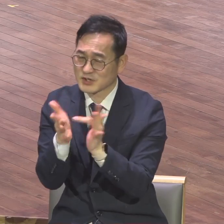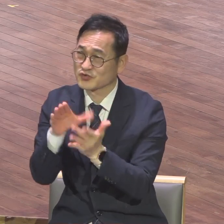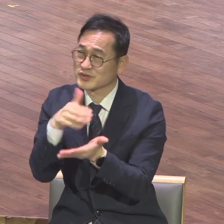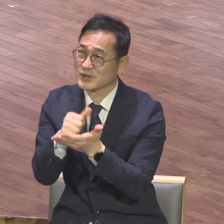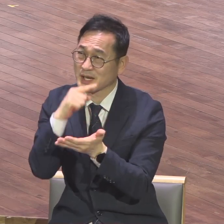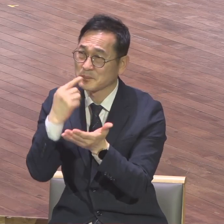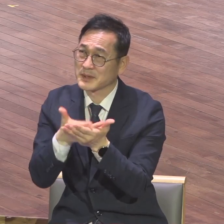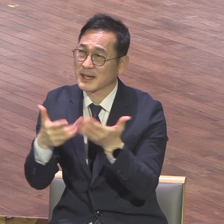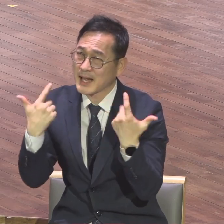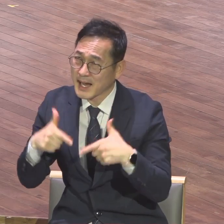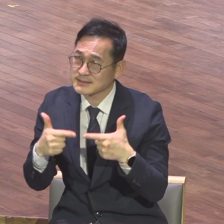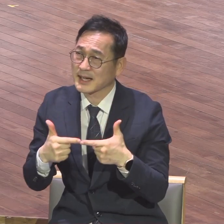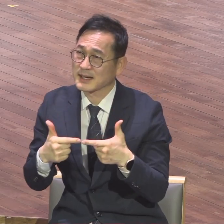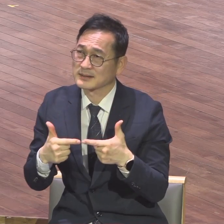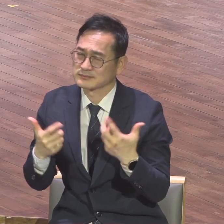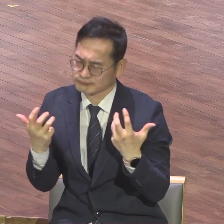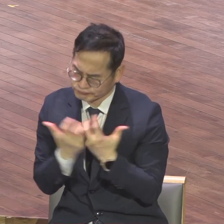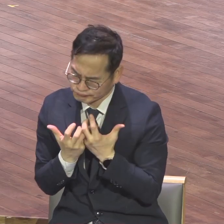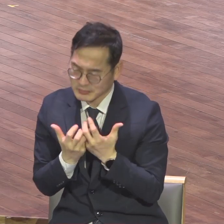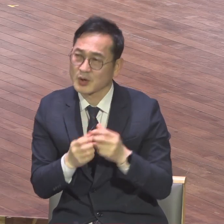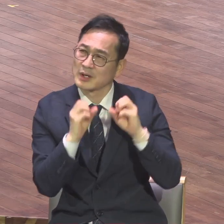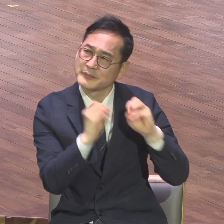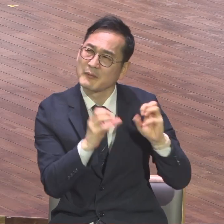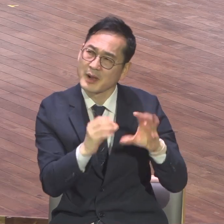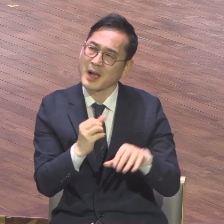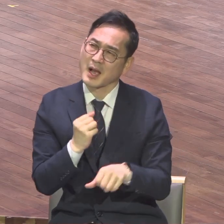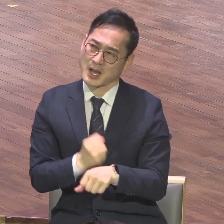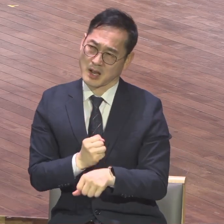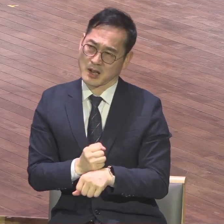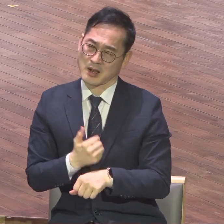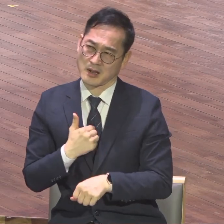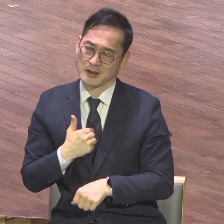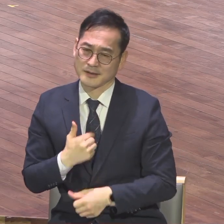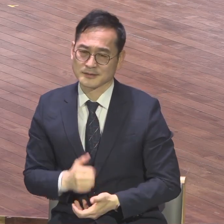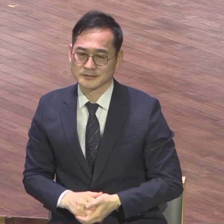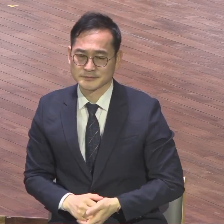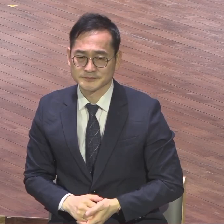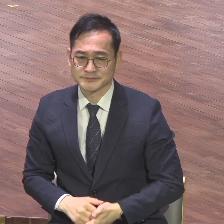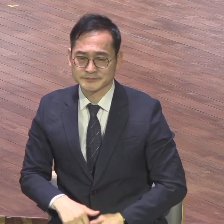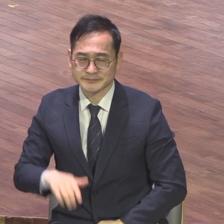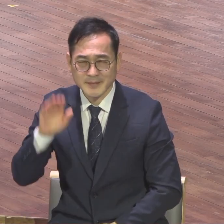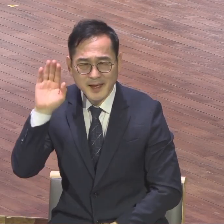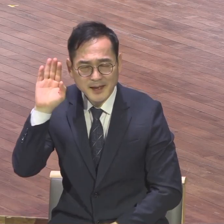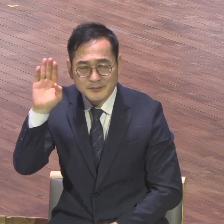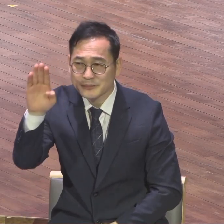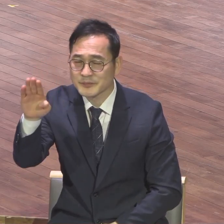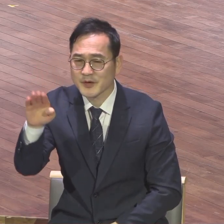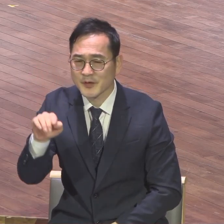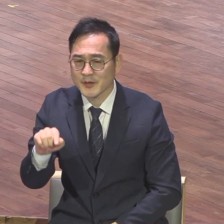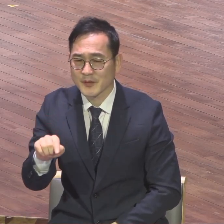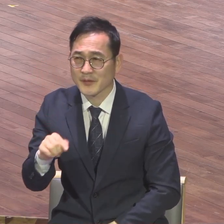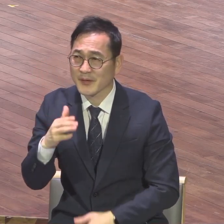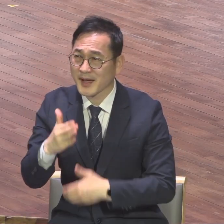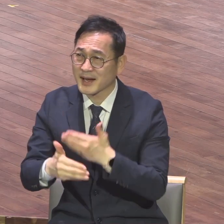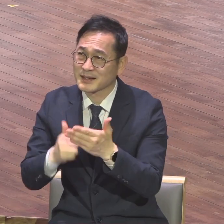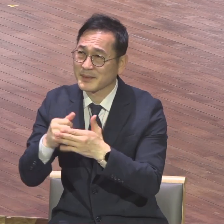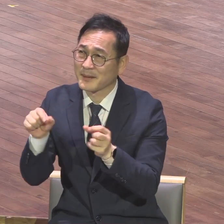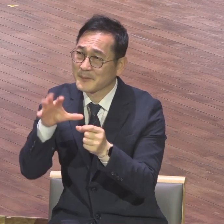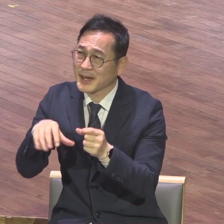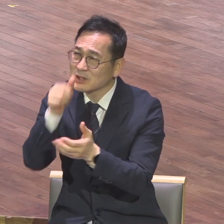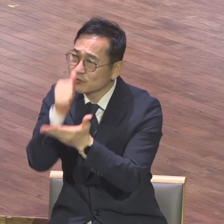피가 늘 증거하고 있습니다. 내 비록 세상 살면서 하나님 앞에 불의한 것